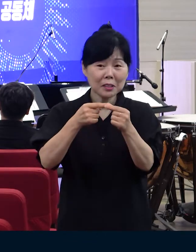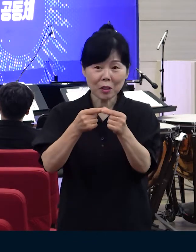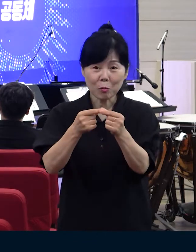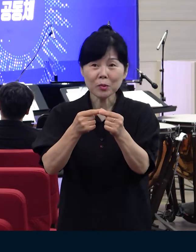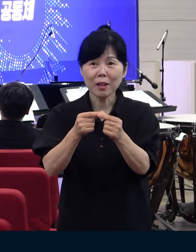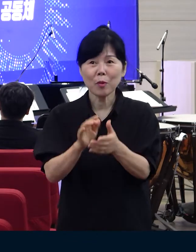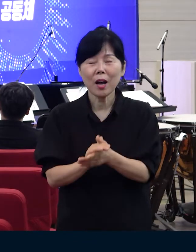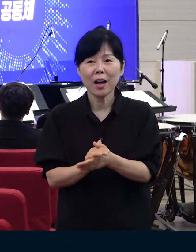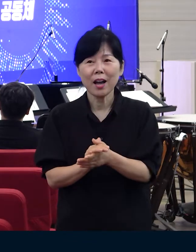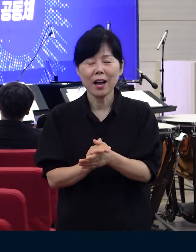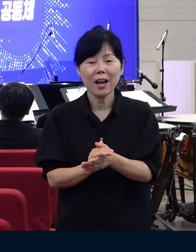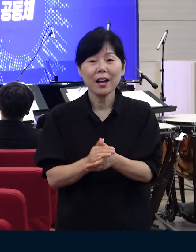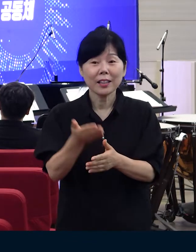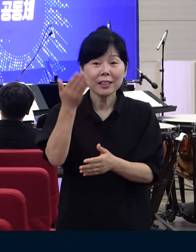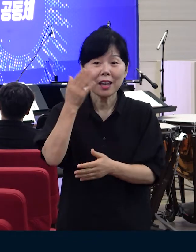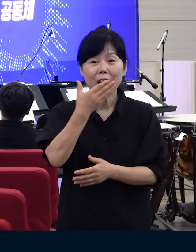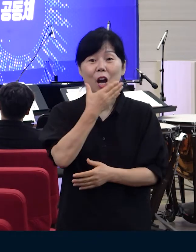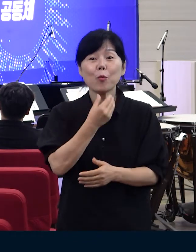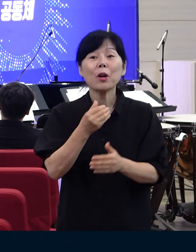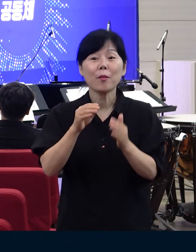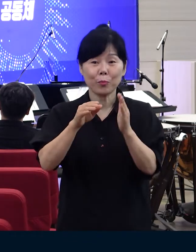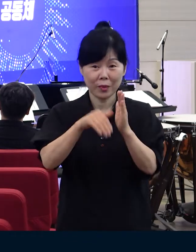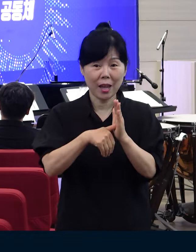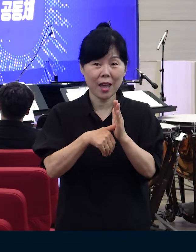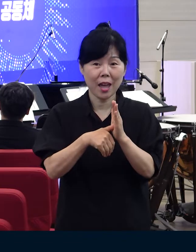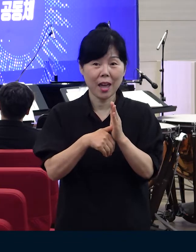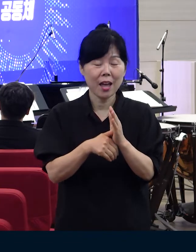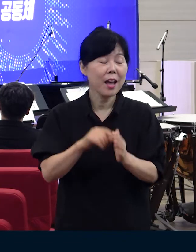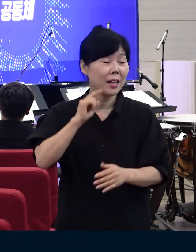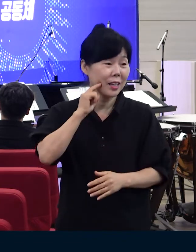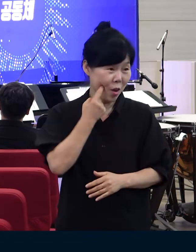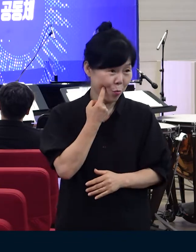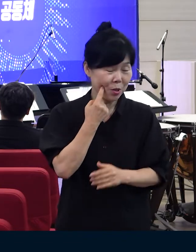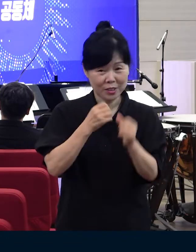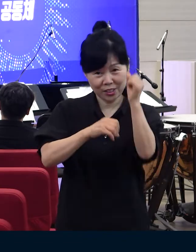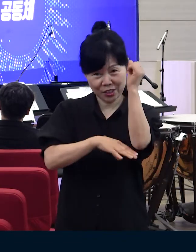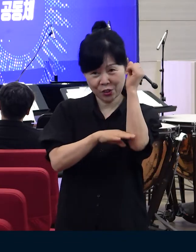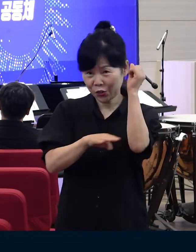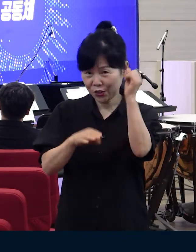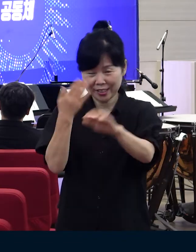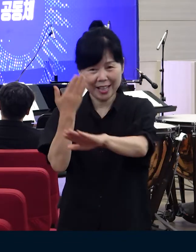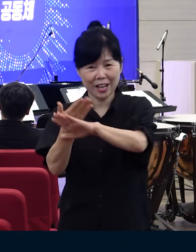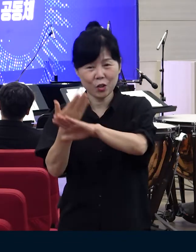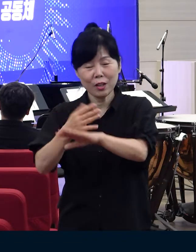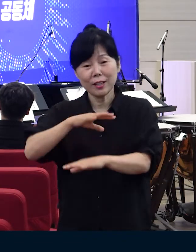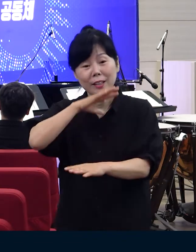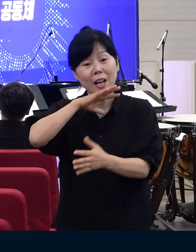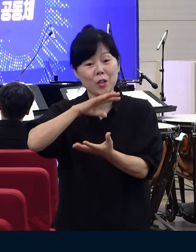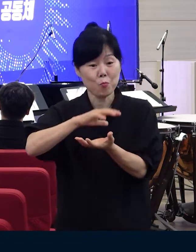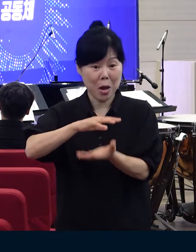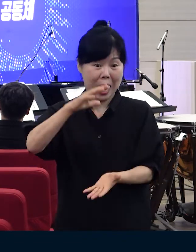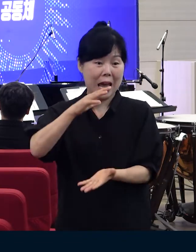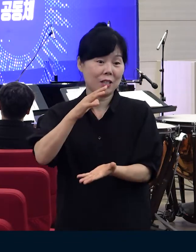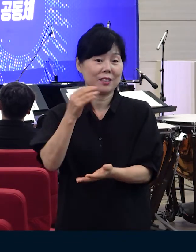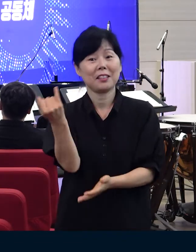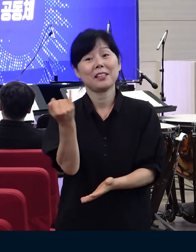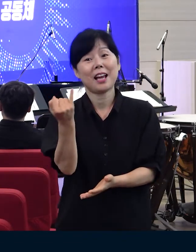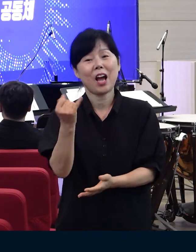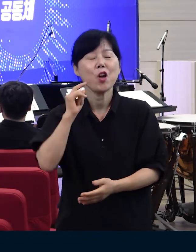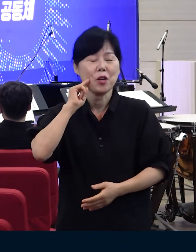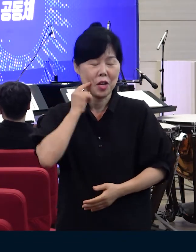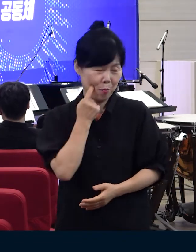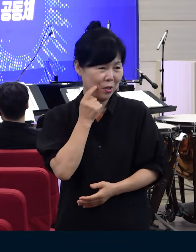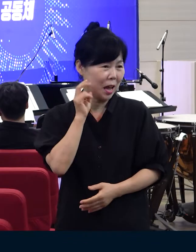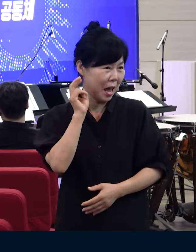지금과 달라서 그때는 나이가 조금 먹은 여자가 훨씬 아름답게 여겨지던 그런 시대였기